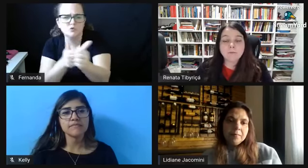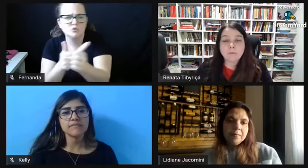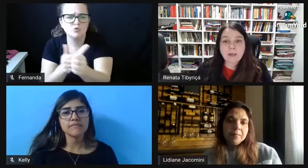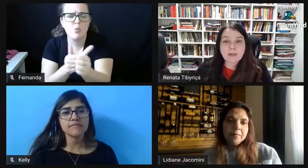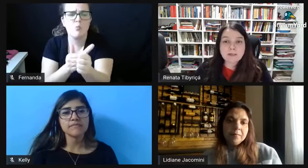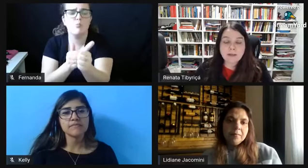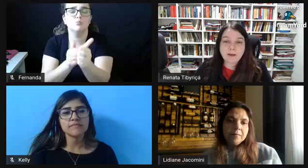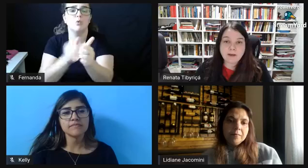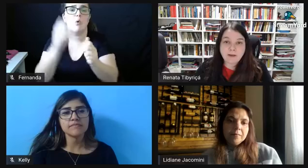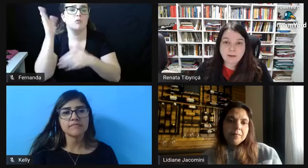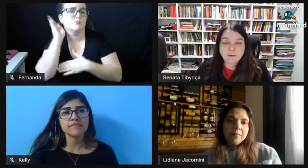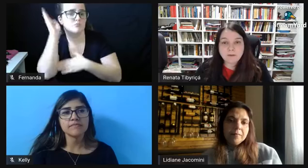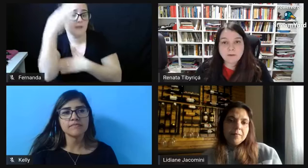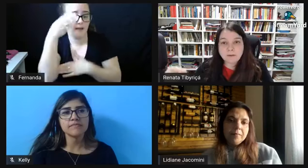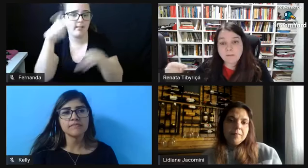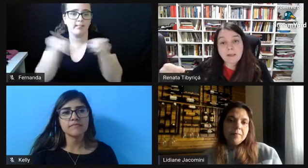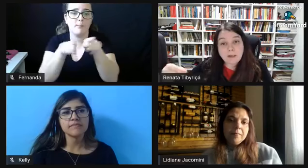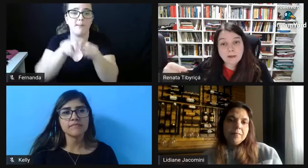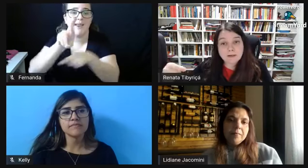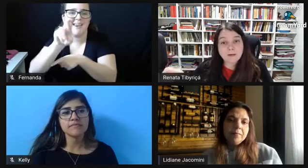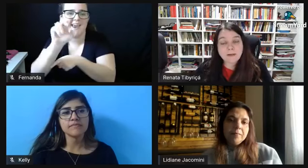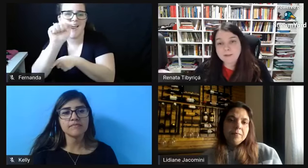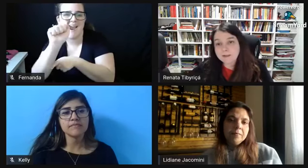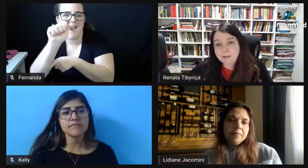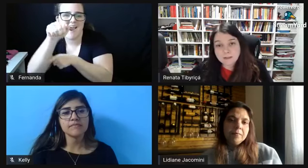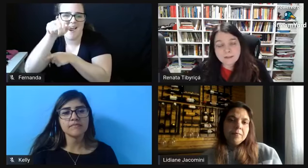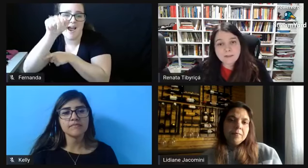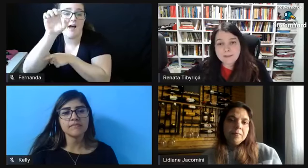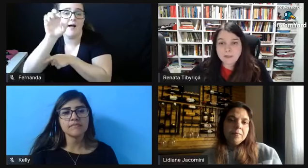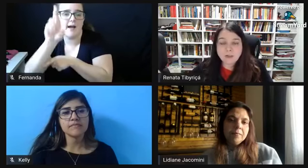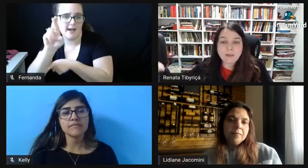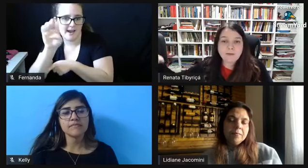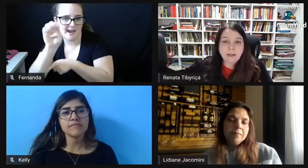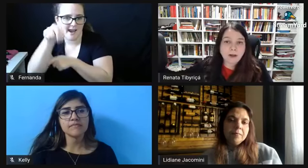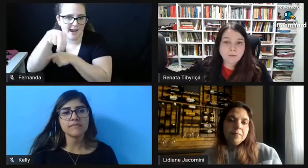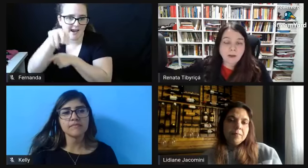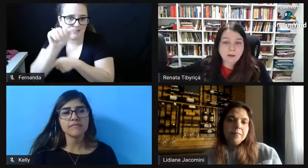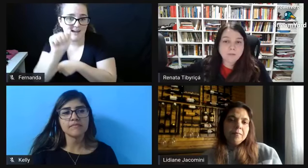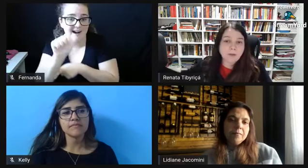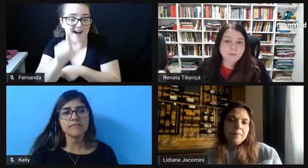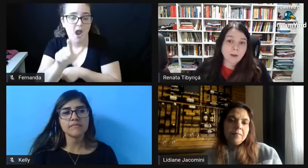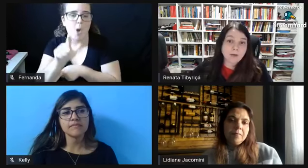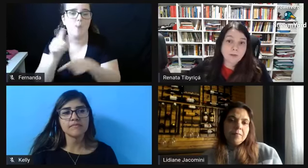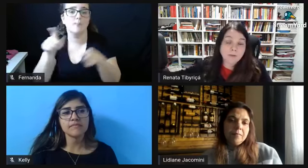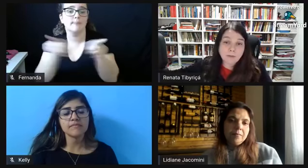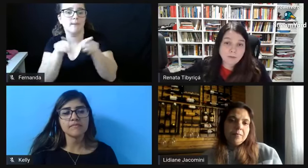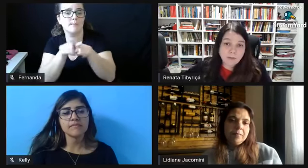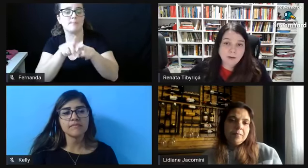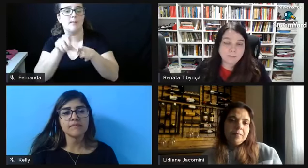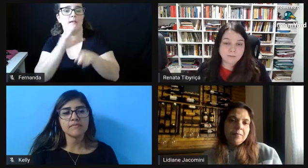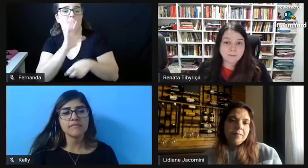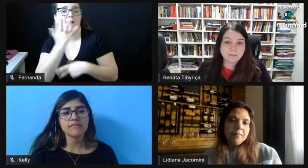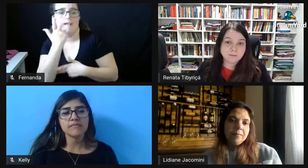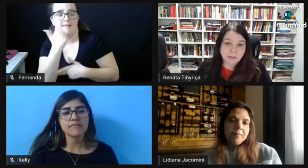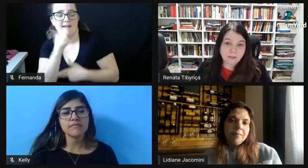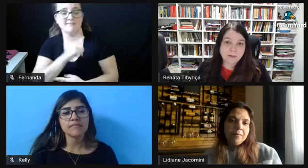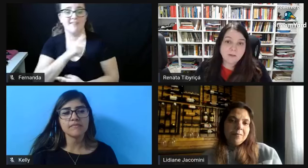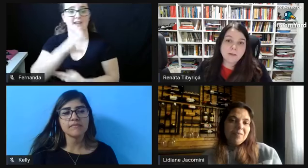renal, mas também essa criança tem CID tal,